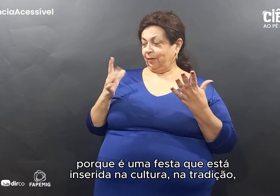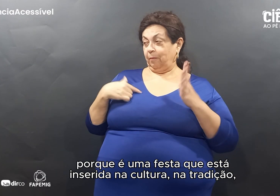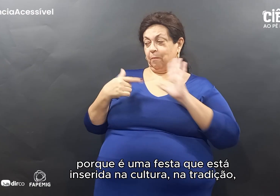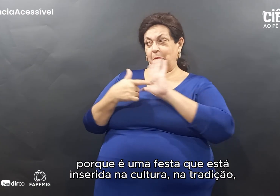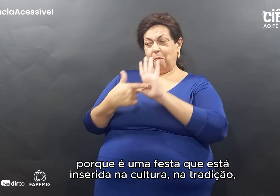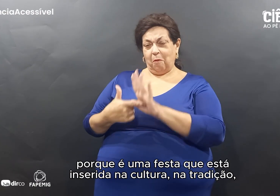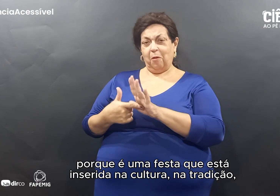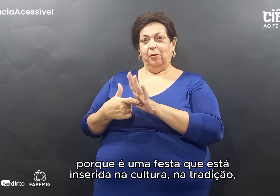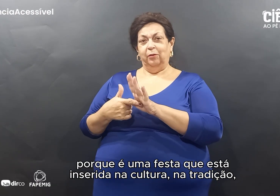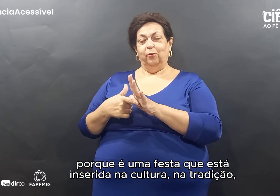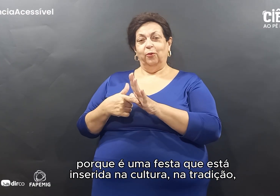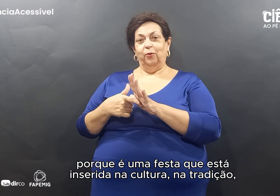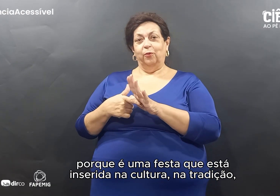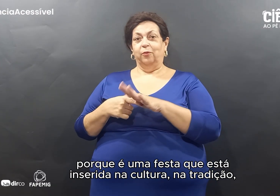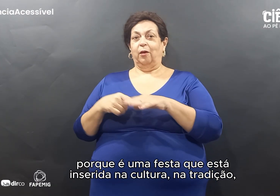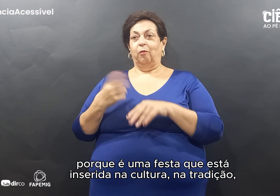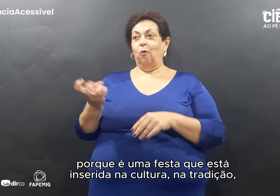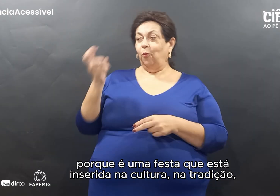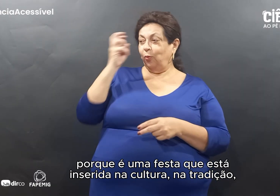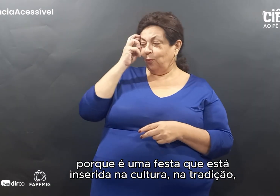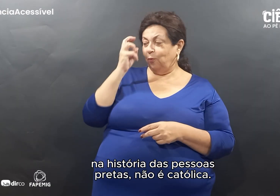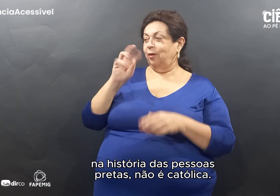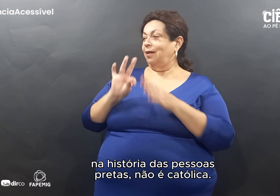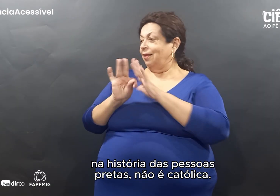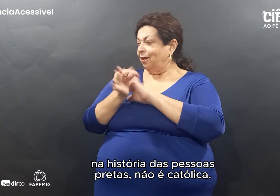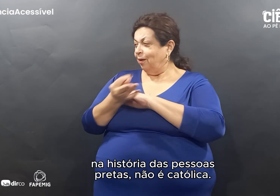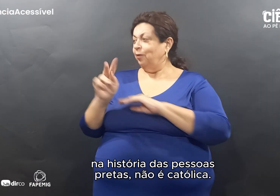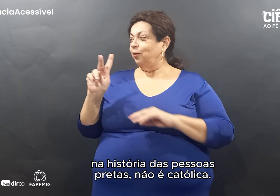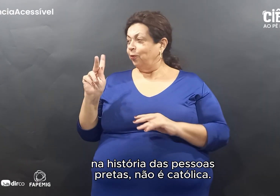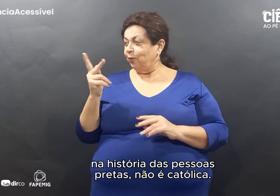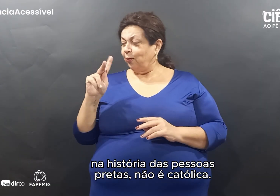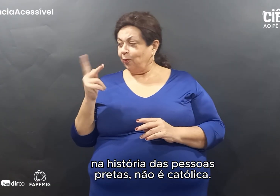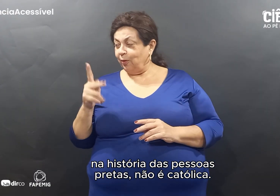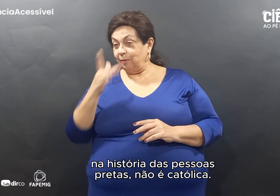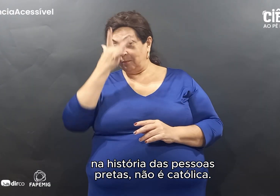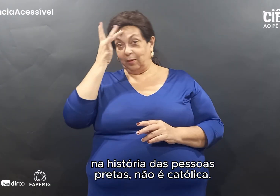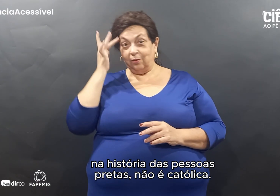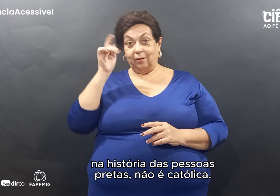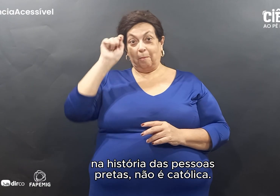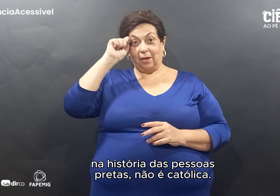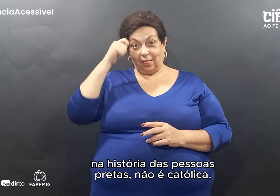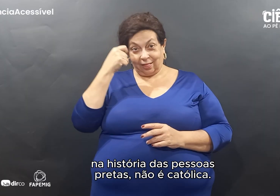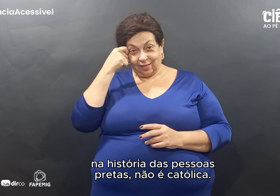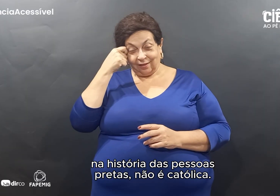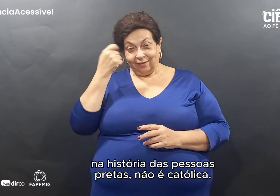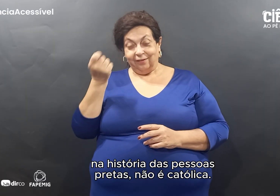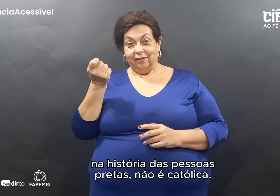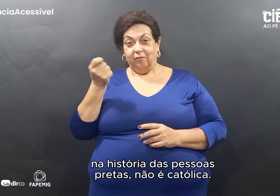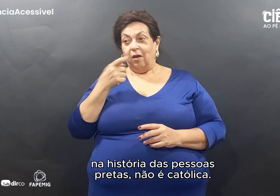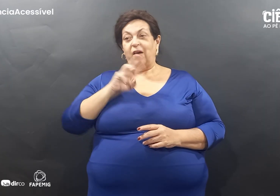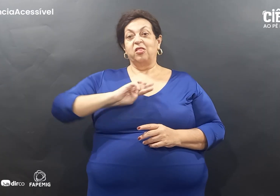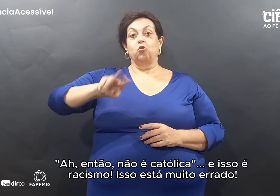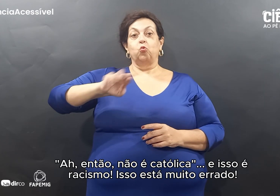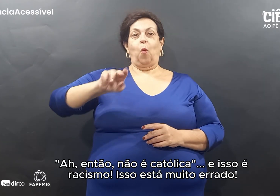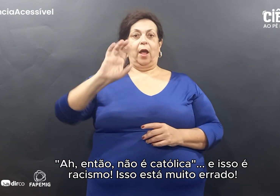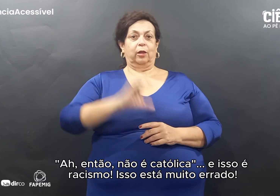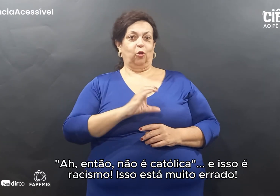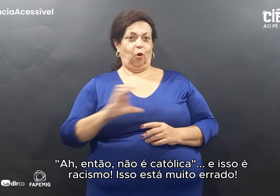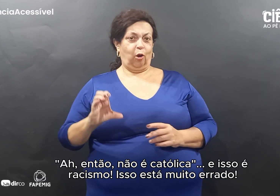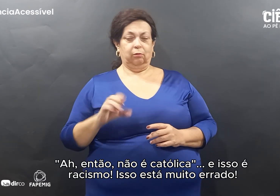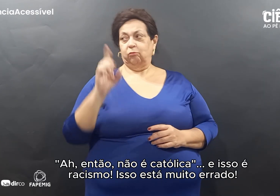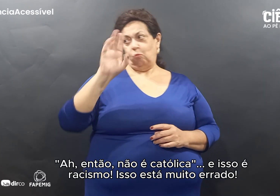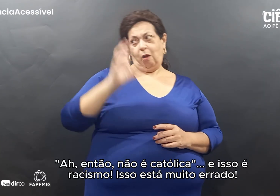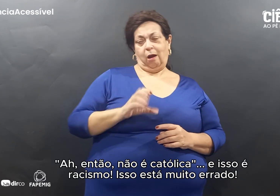está inserida na cultura, na tradição, na história das pessoas pretas, não é católica, né? Então não